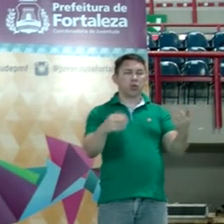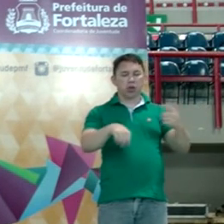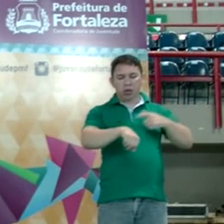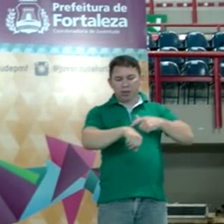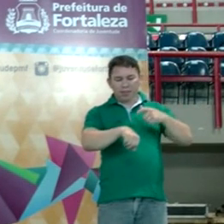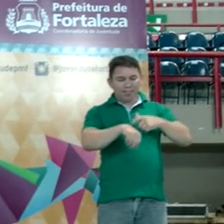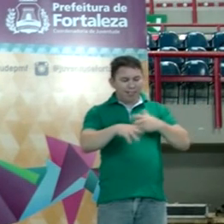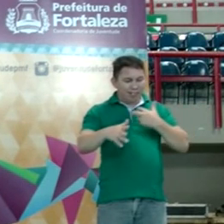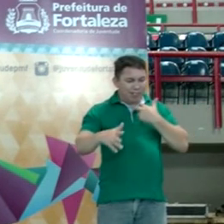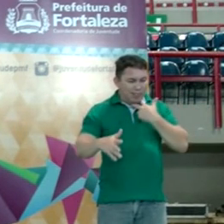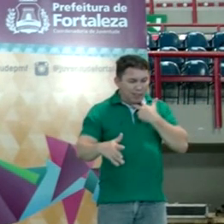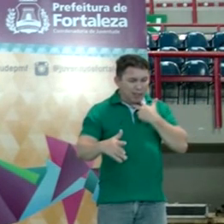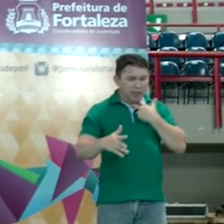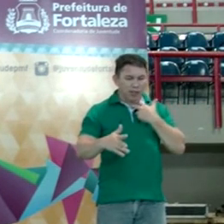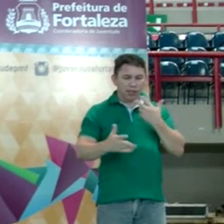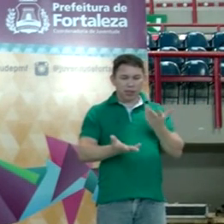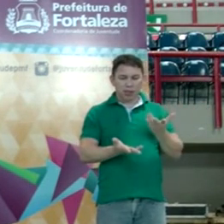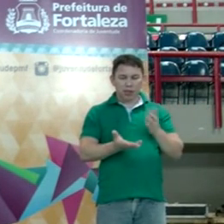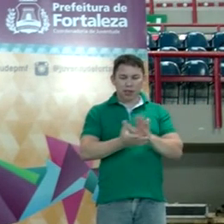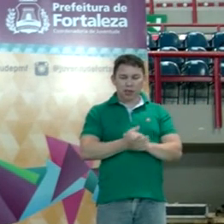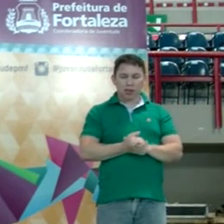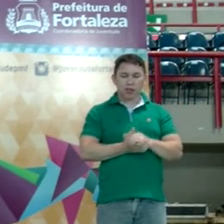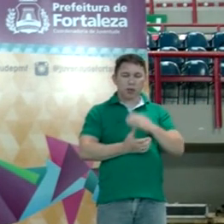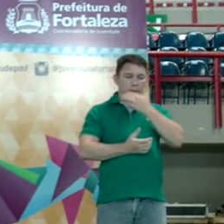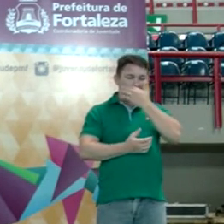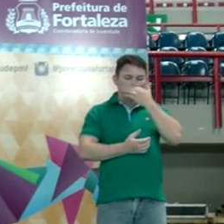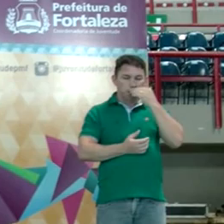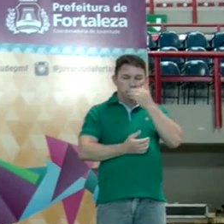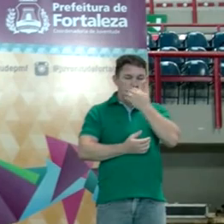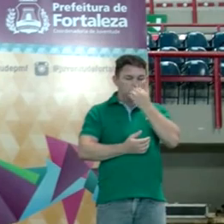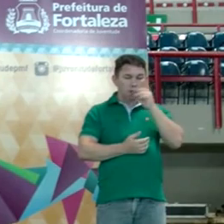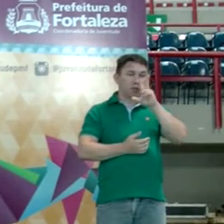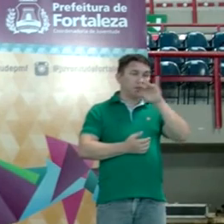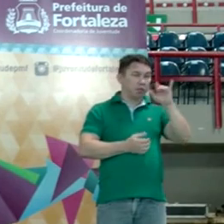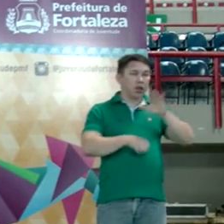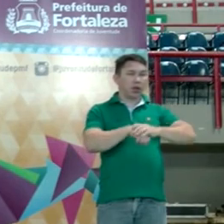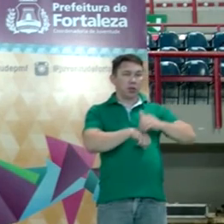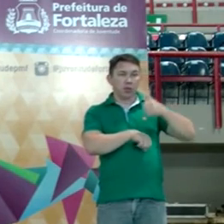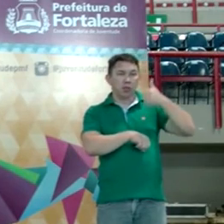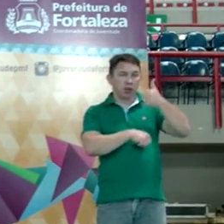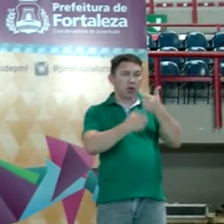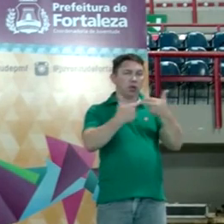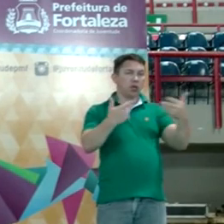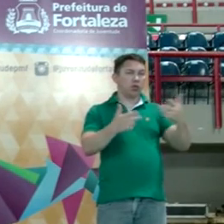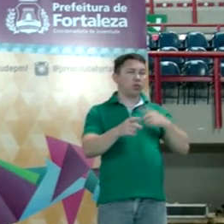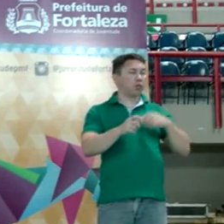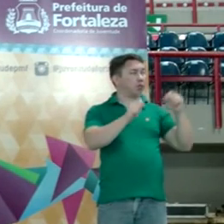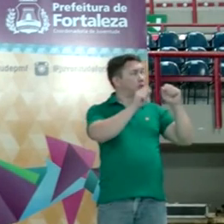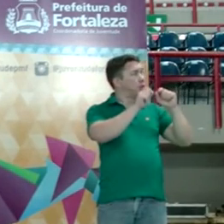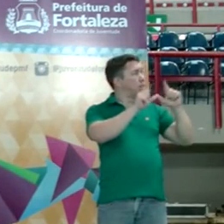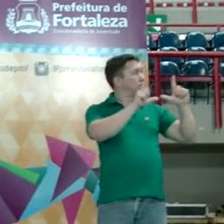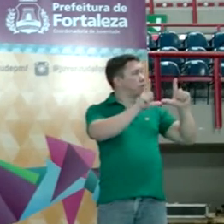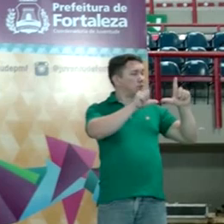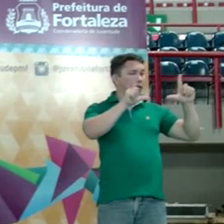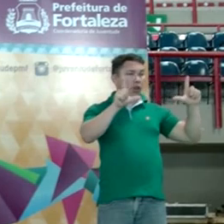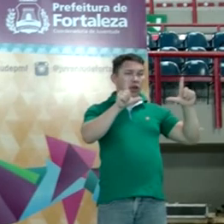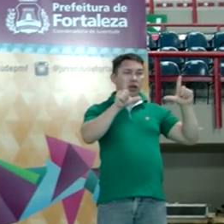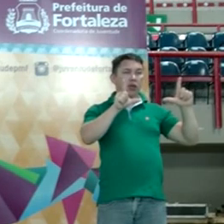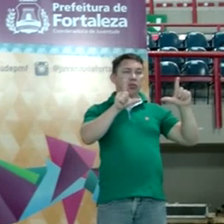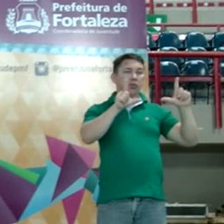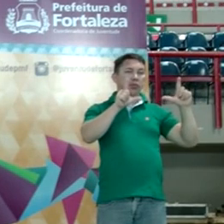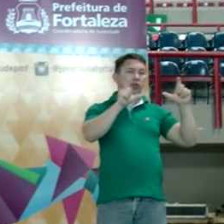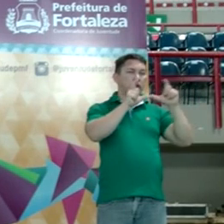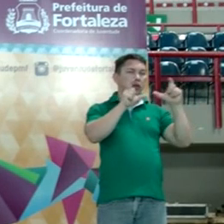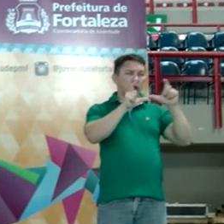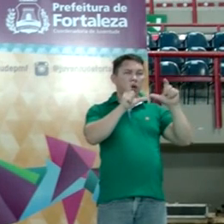foi possível dessa vez colocar algumas coisas a mais. Mas a gente vai tentar melhorar o máximo possível aqui o tamanho para algumas imagens